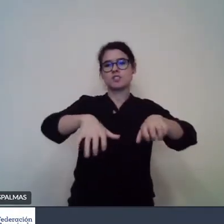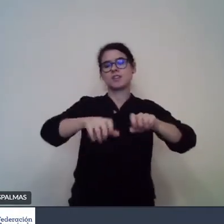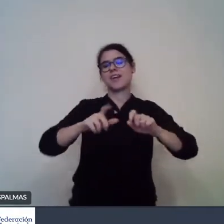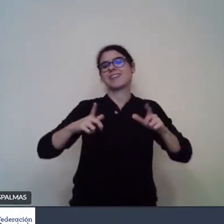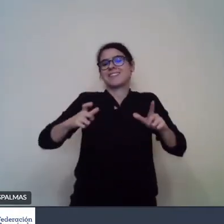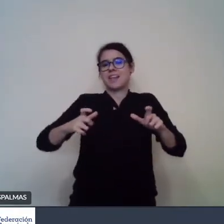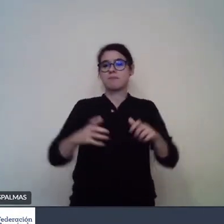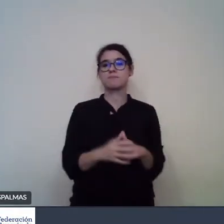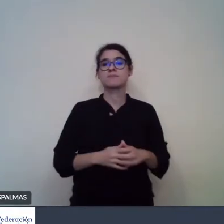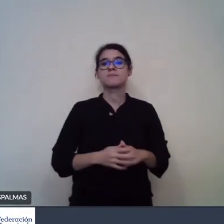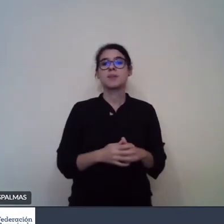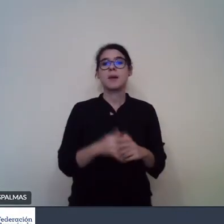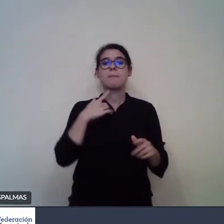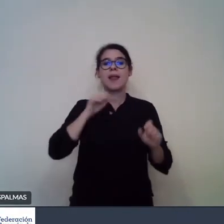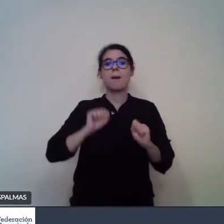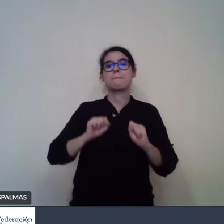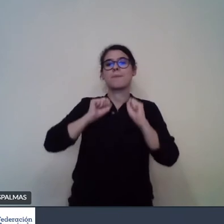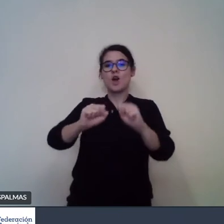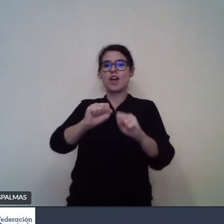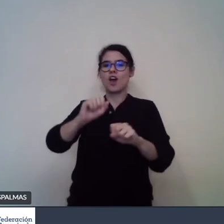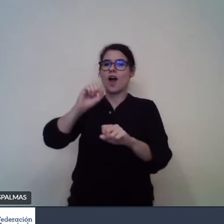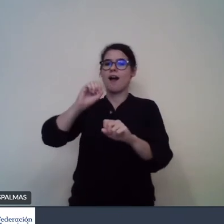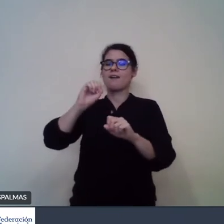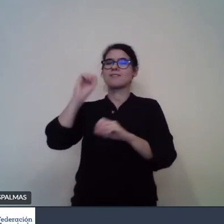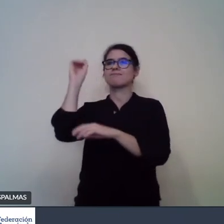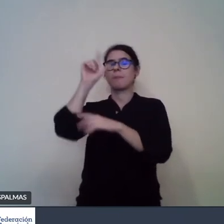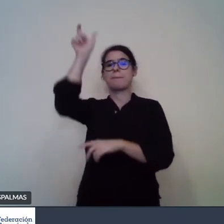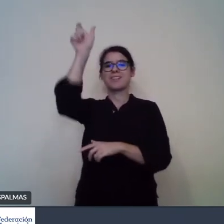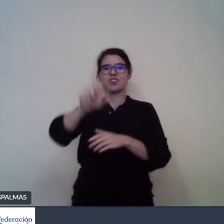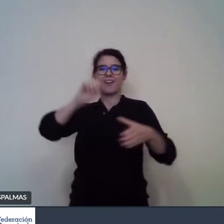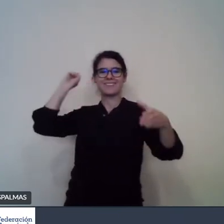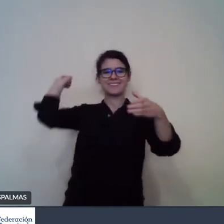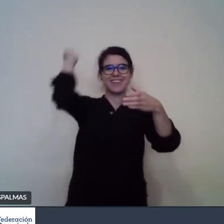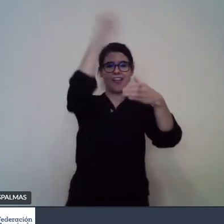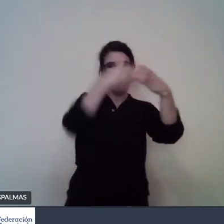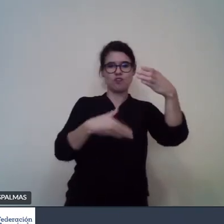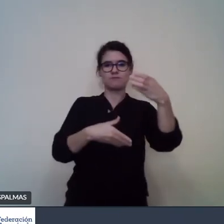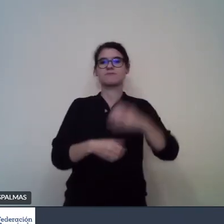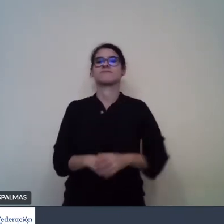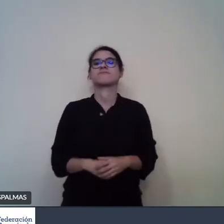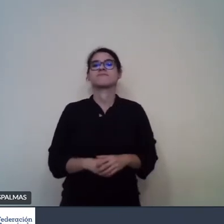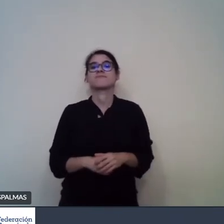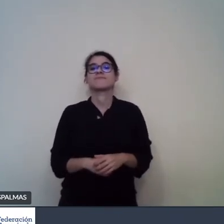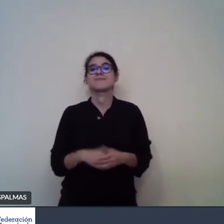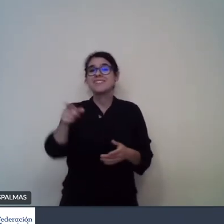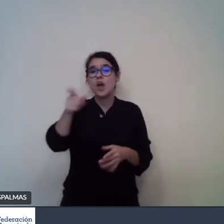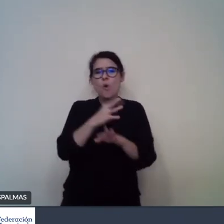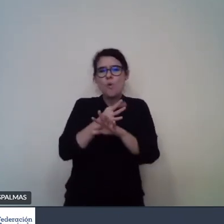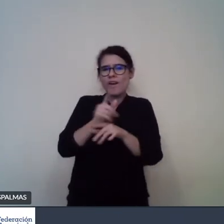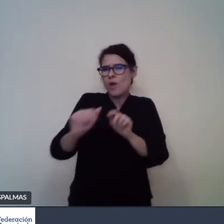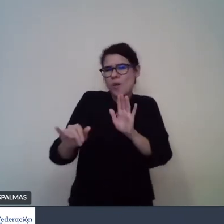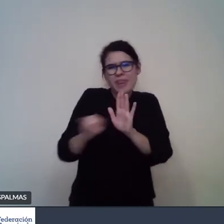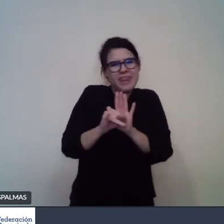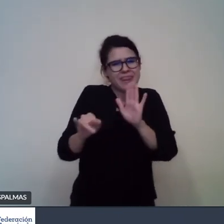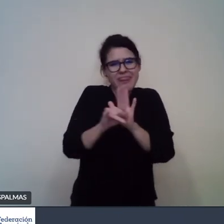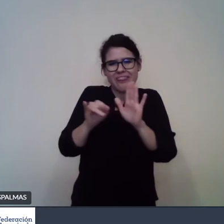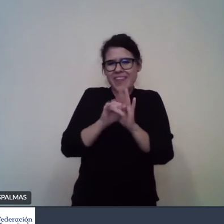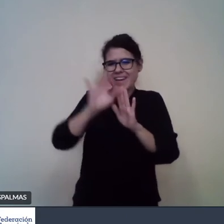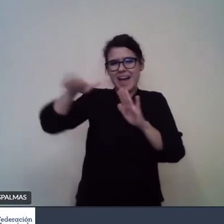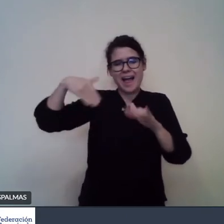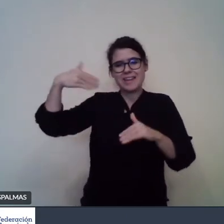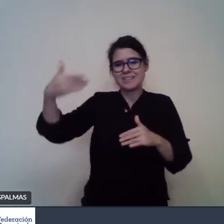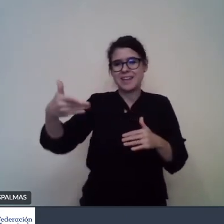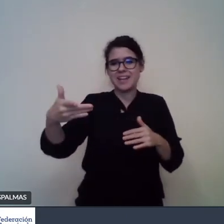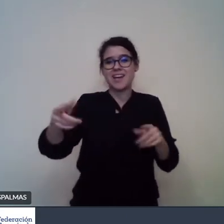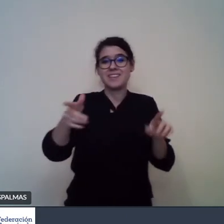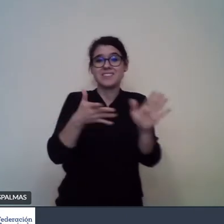para el bloqueo al tirador. Aquí el problema es el spacing. En este caso concreto no es bueno. Este jugador está demasiado cerca de la salida, con lo cual este defensor va a